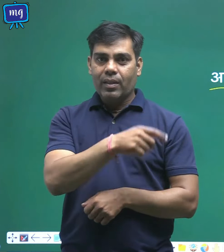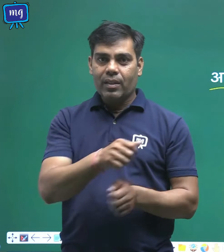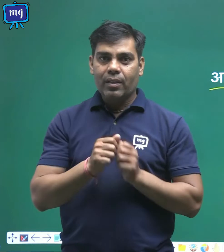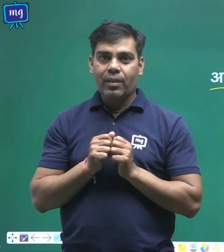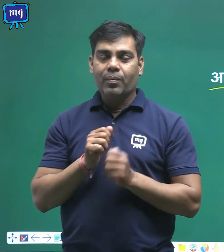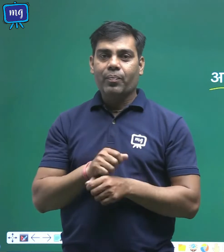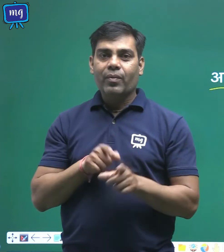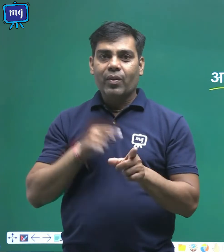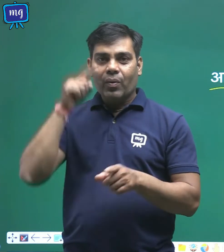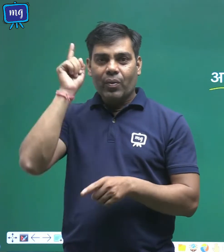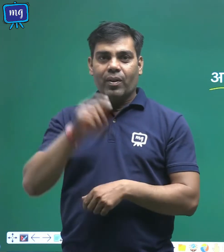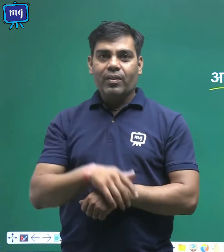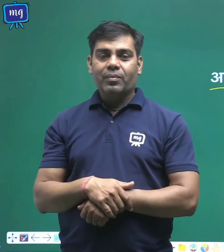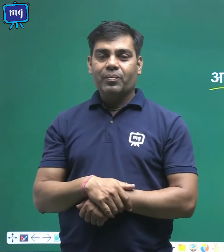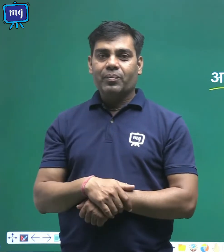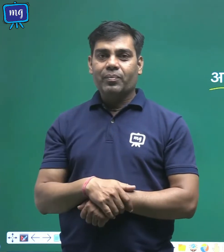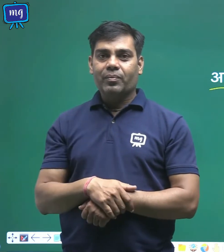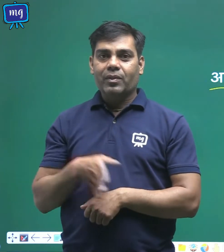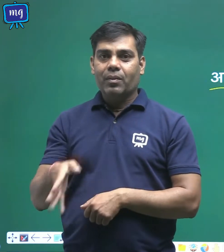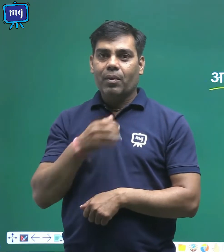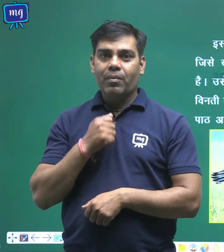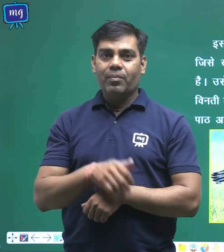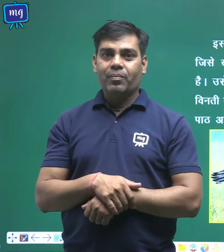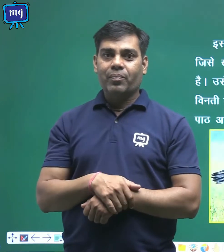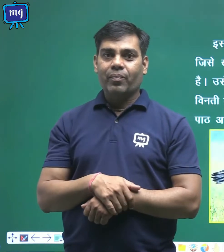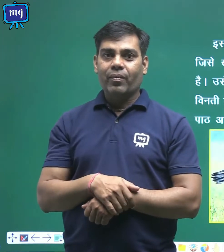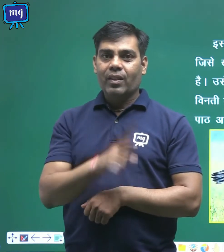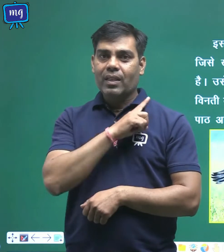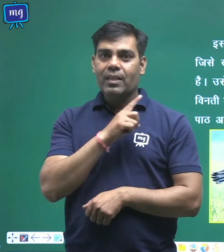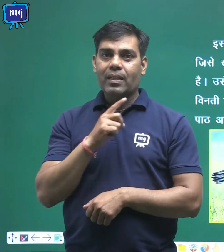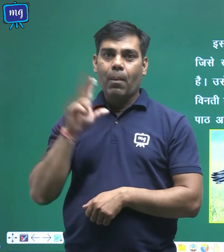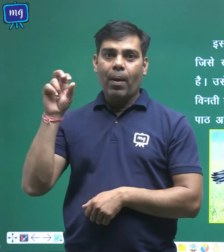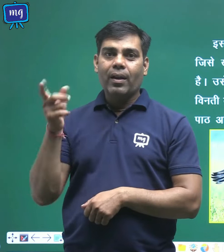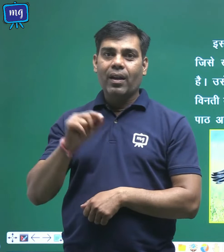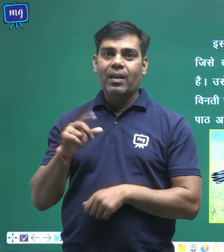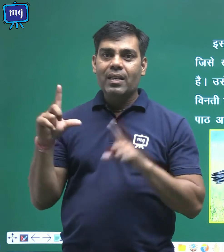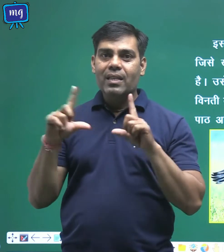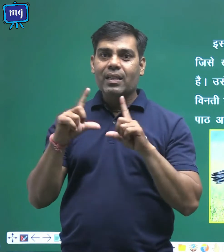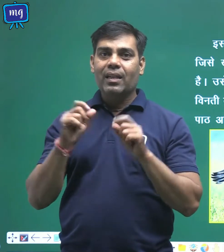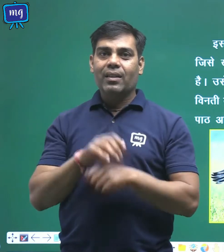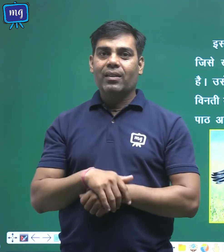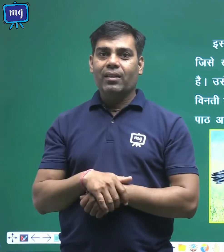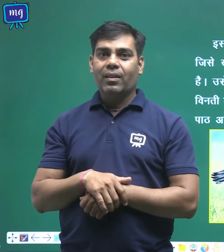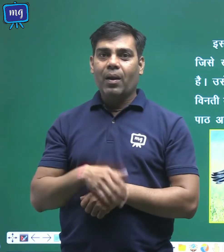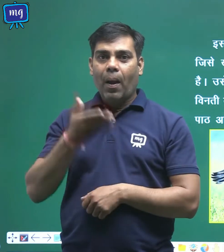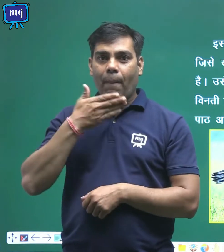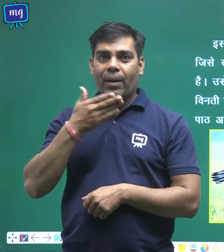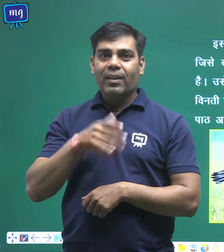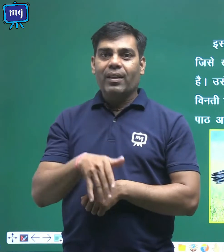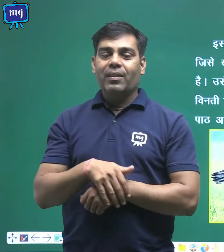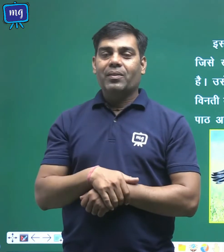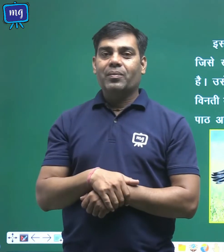हैं योगेश कुमार। अब हम इस पाठ का सार पढ़ते